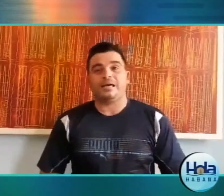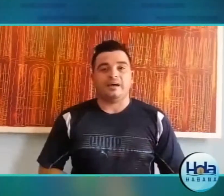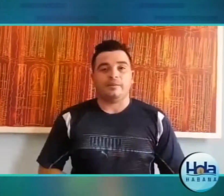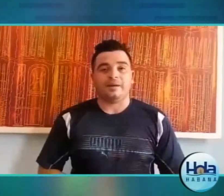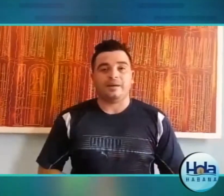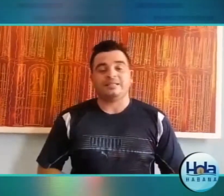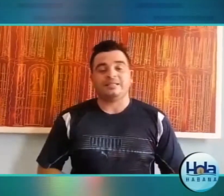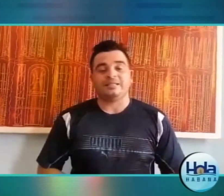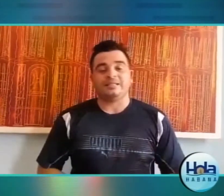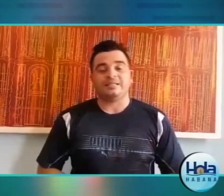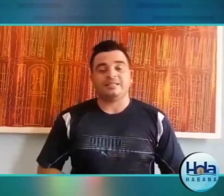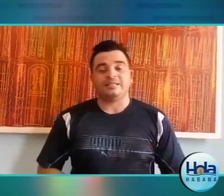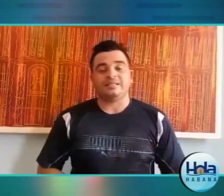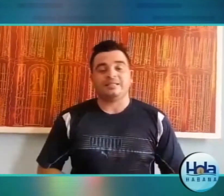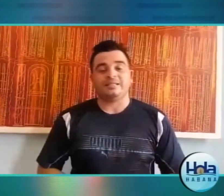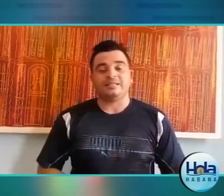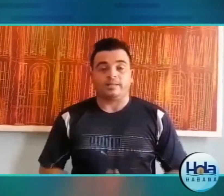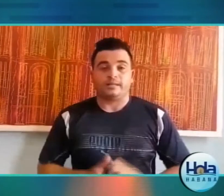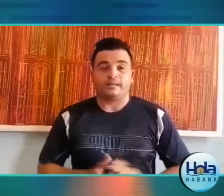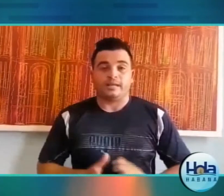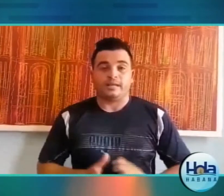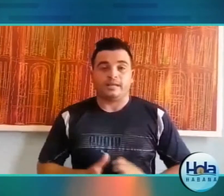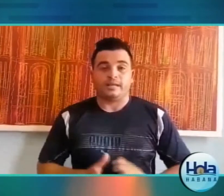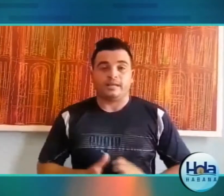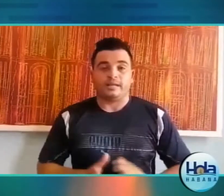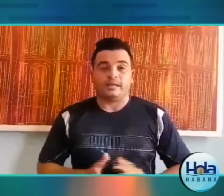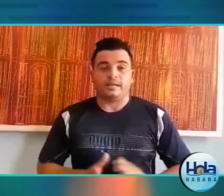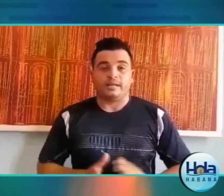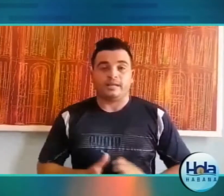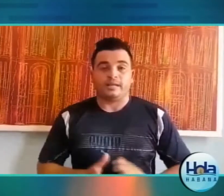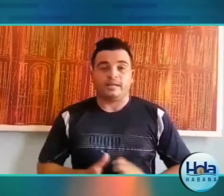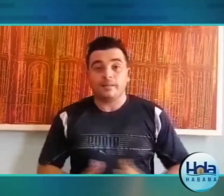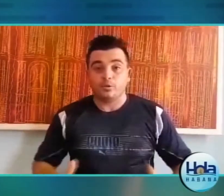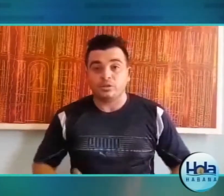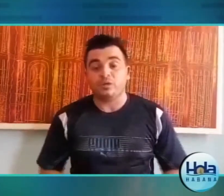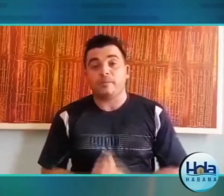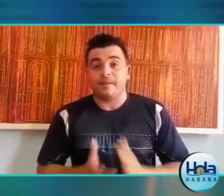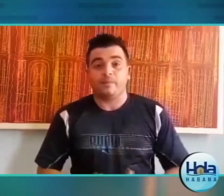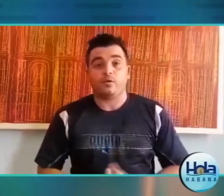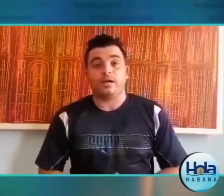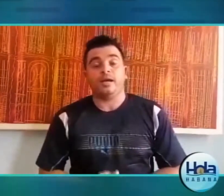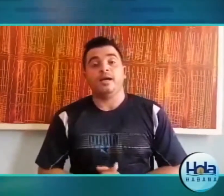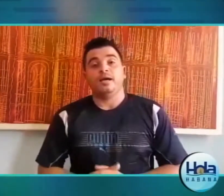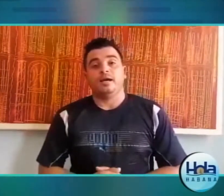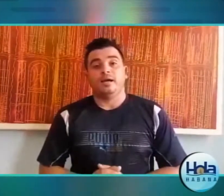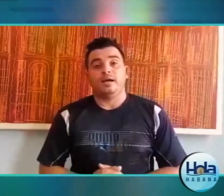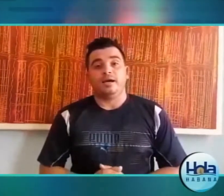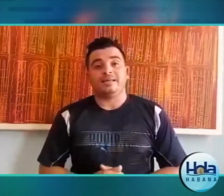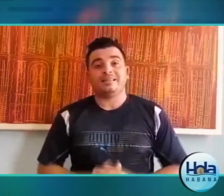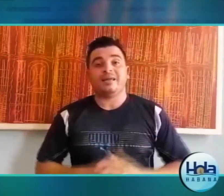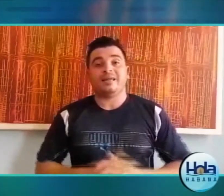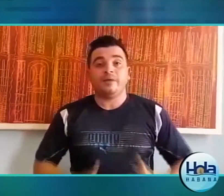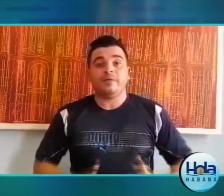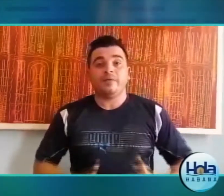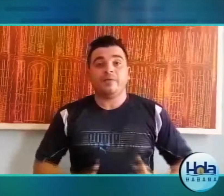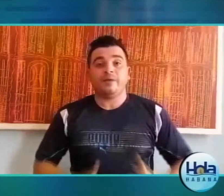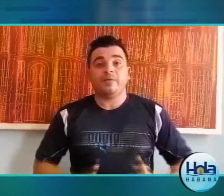tiene además 2 segundos lugares. Así que tengamos mente positiva, esperemos que esta vez el